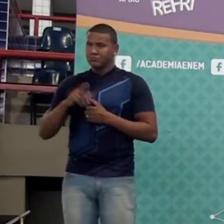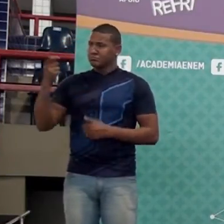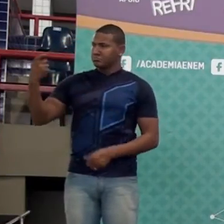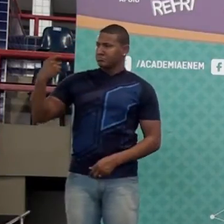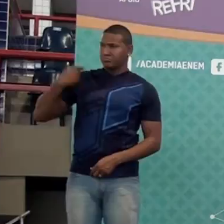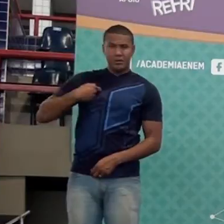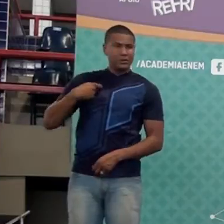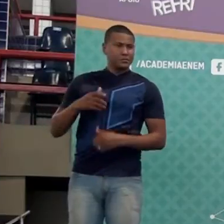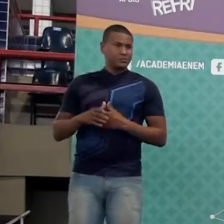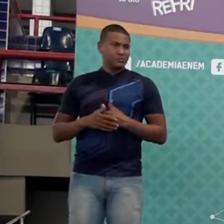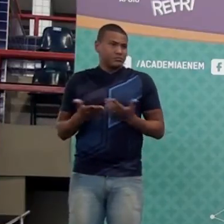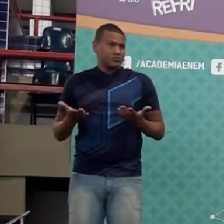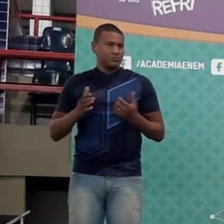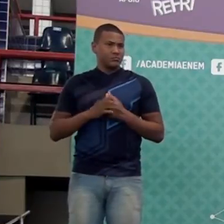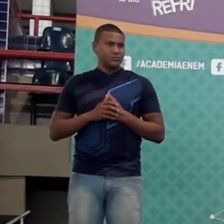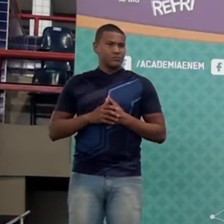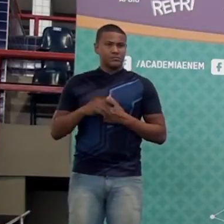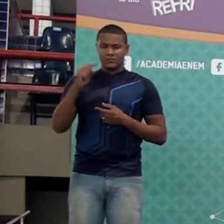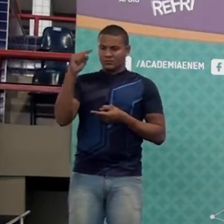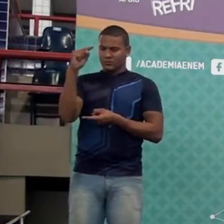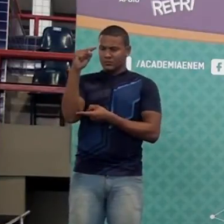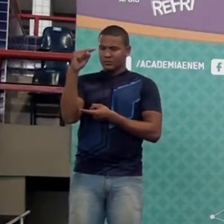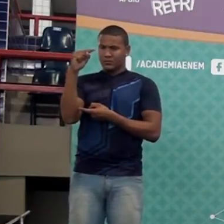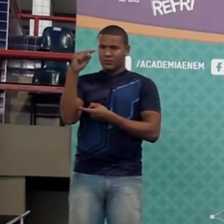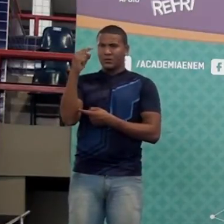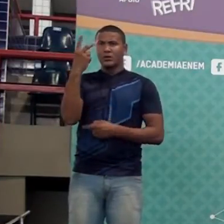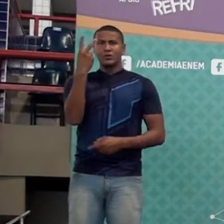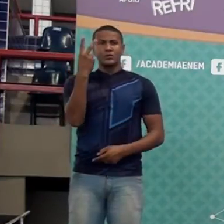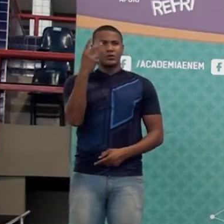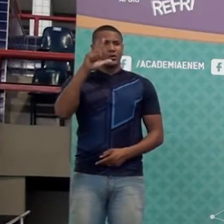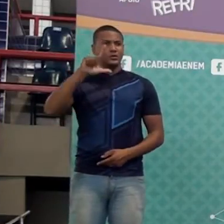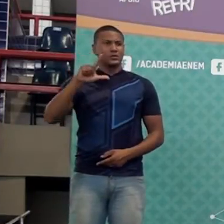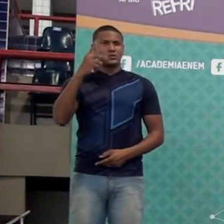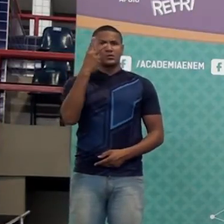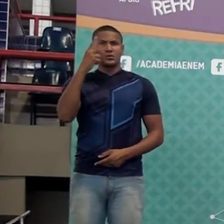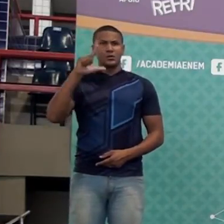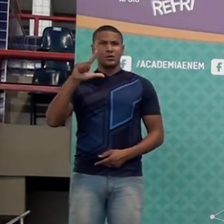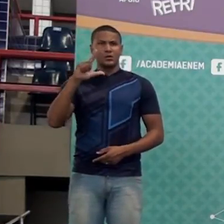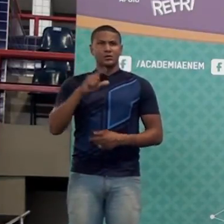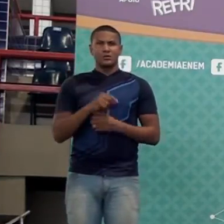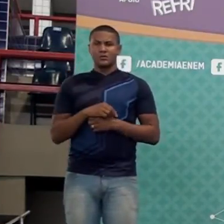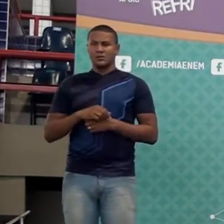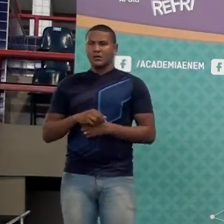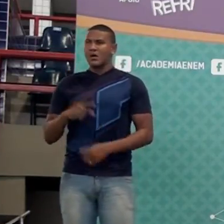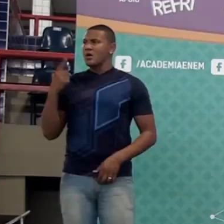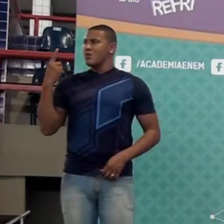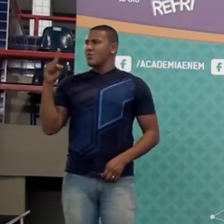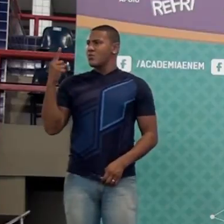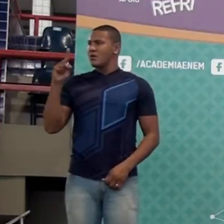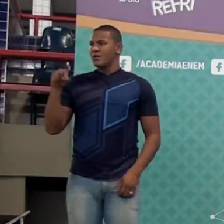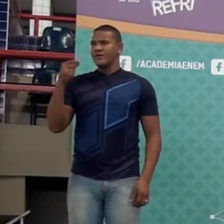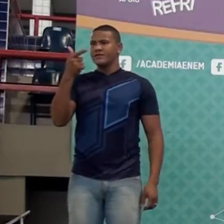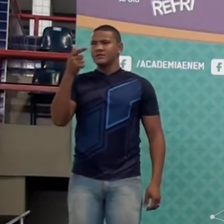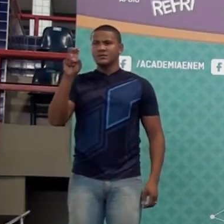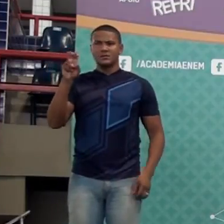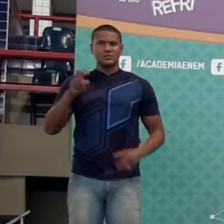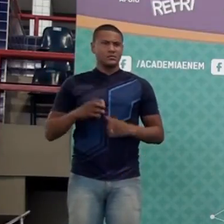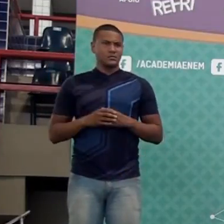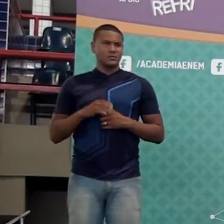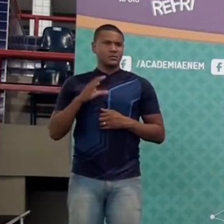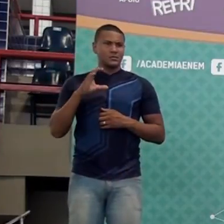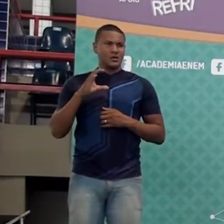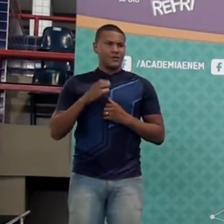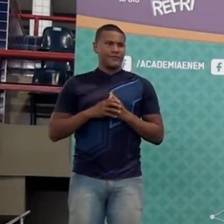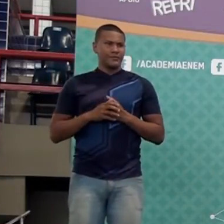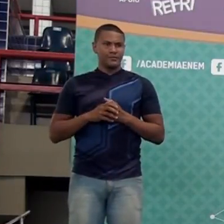uma garrafa PET de 2 litros, a Coels paga, pelo menos da última vez que eu olhei, R$ 1,25, tá?